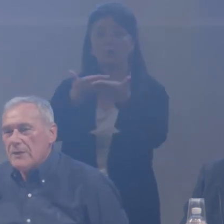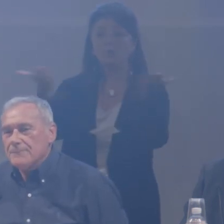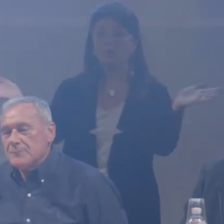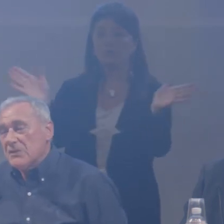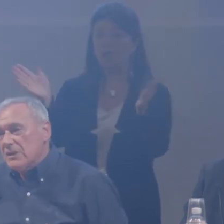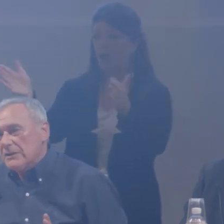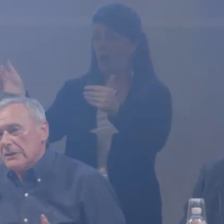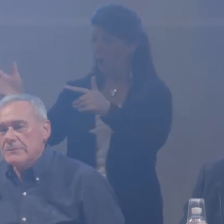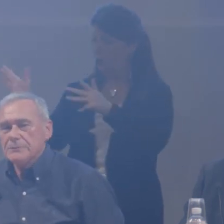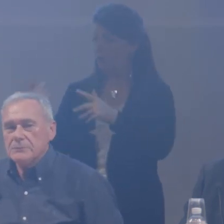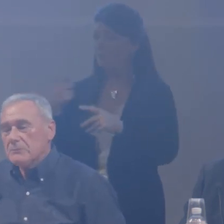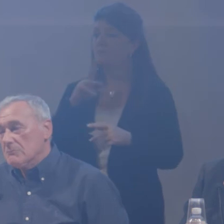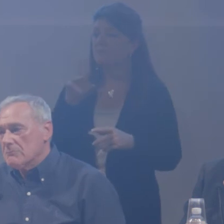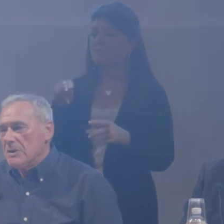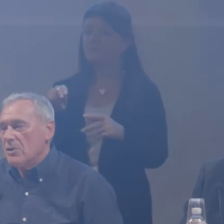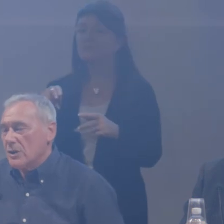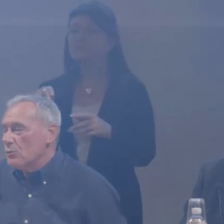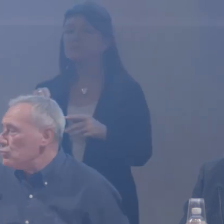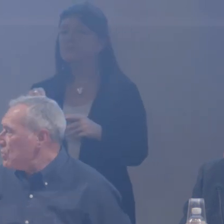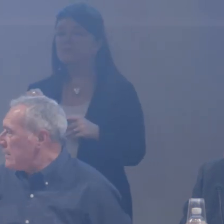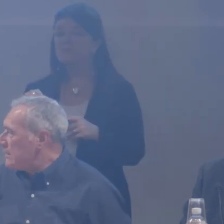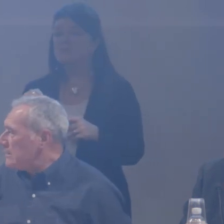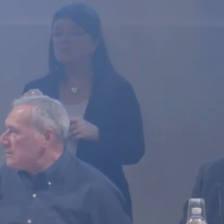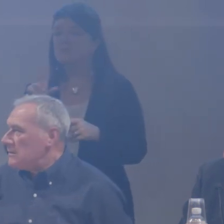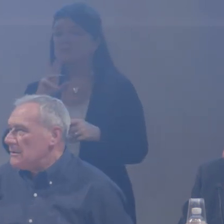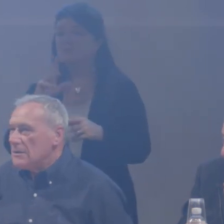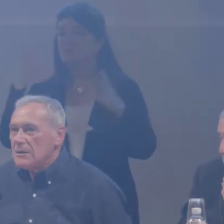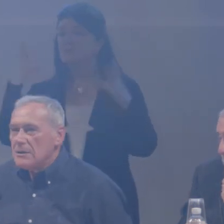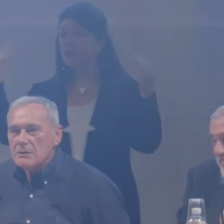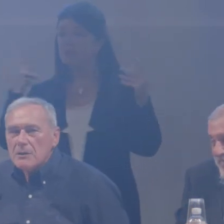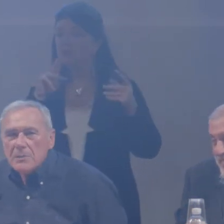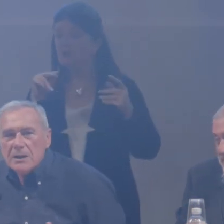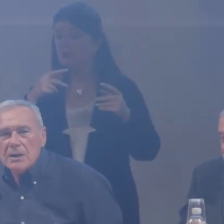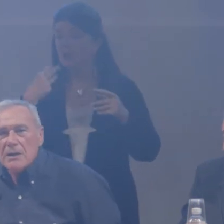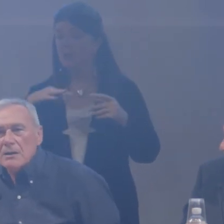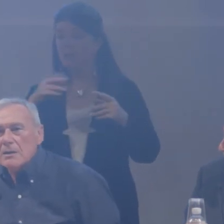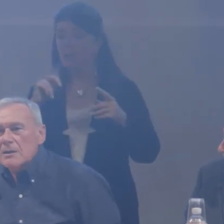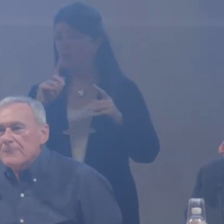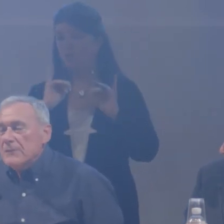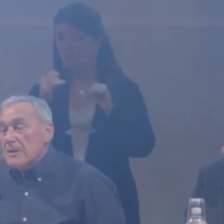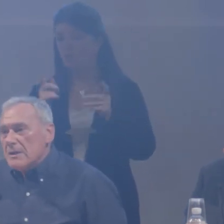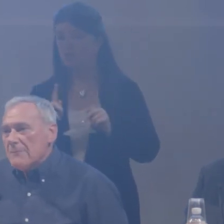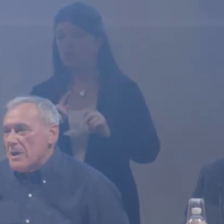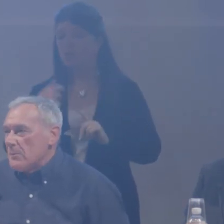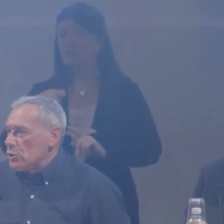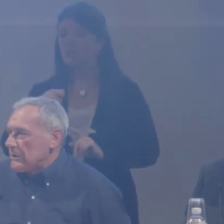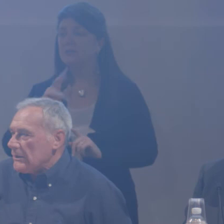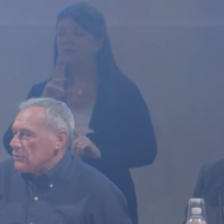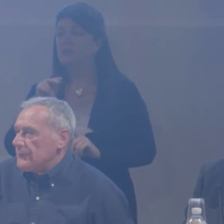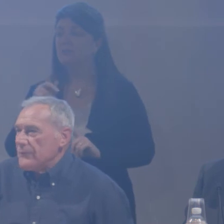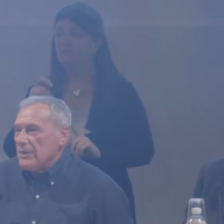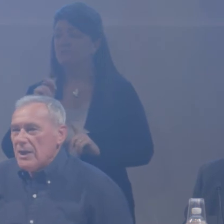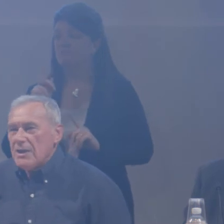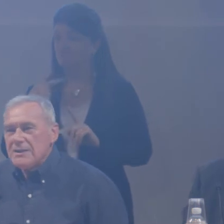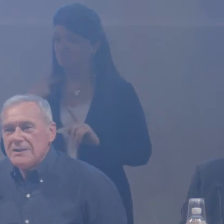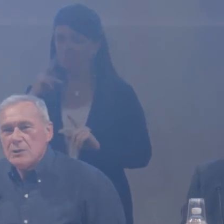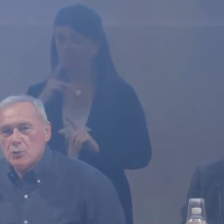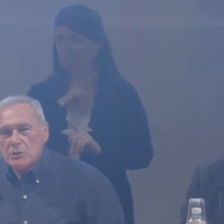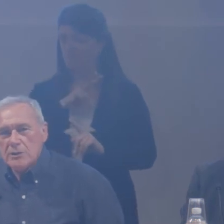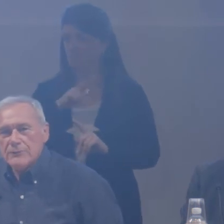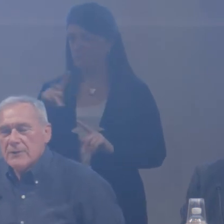fa: presidente, meglio che non usciate, perché abbiamo notato che